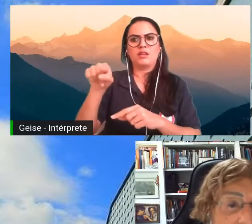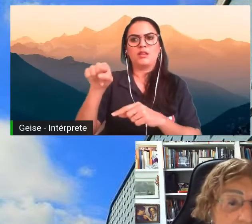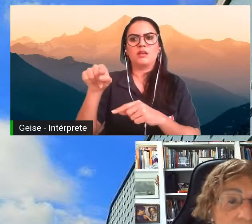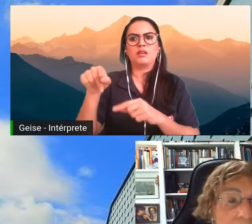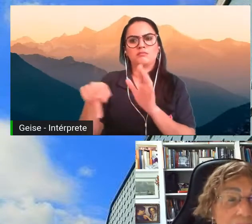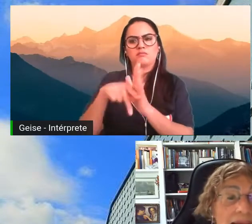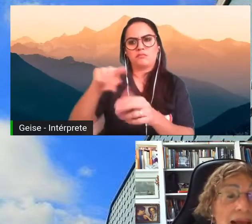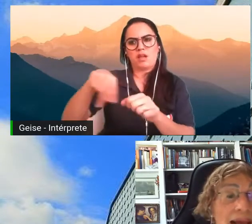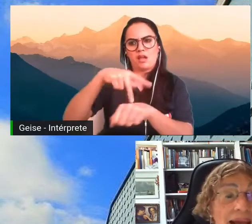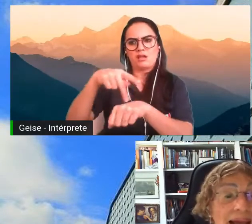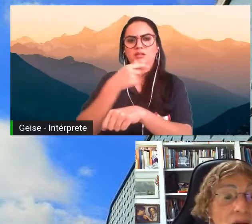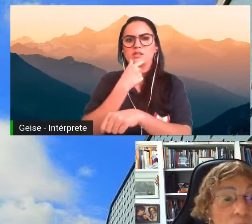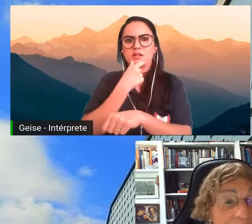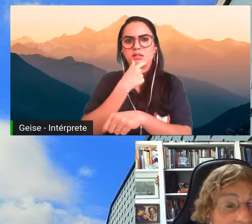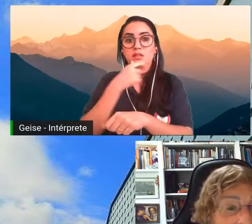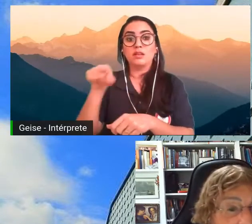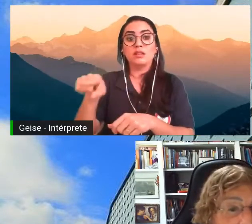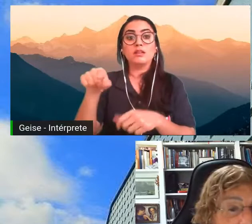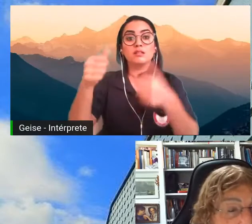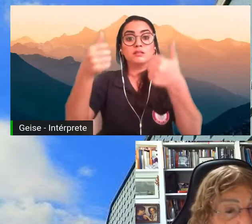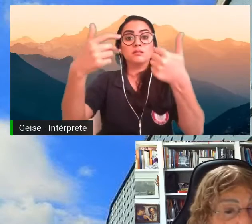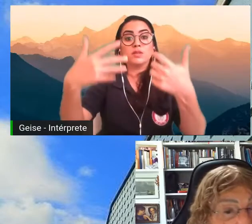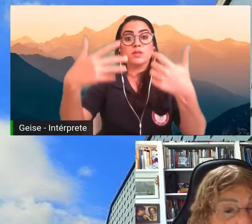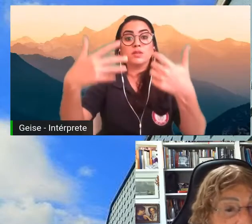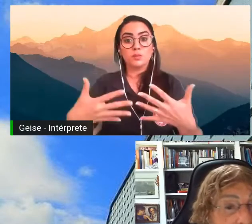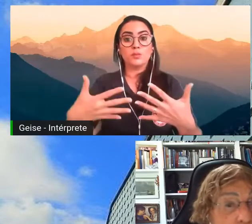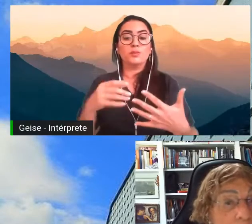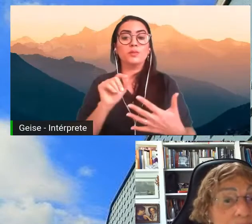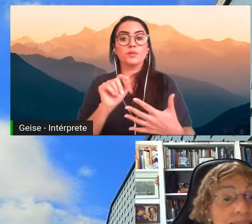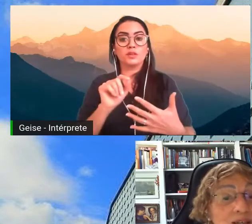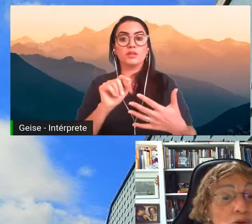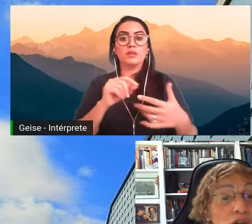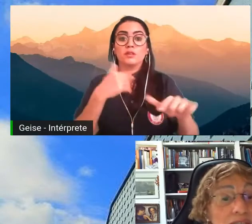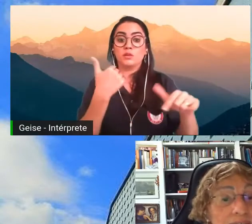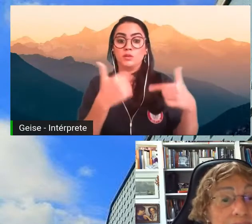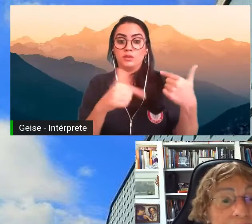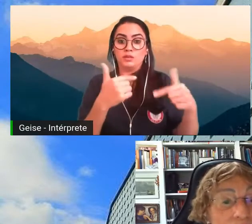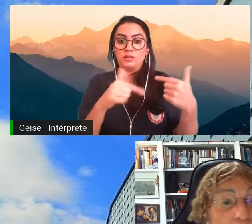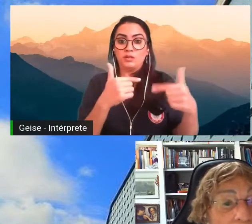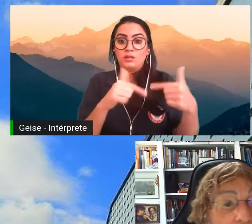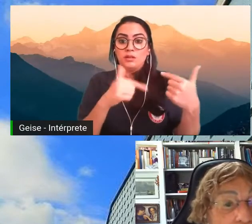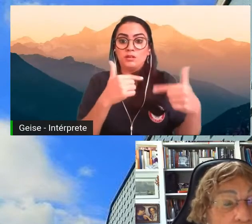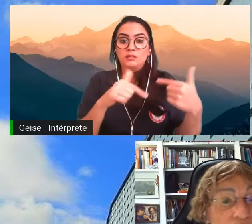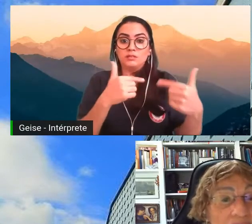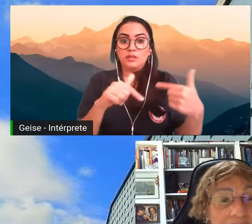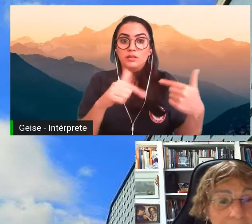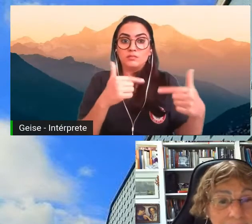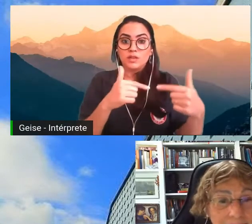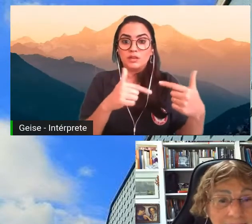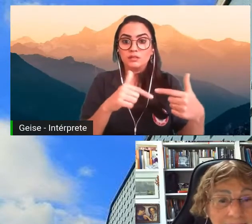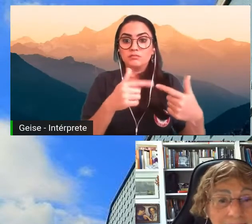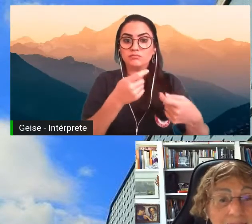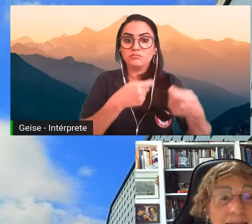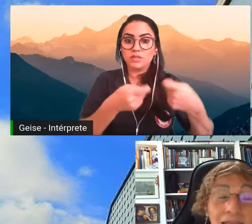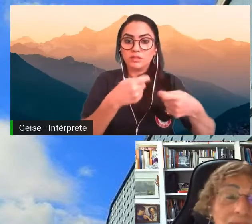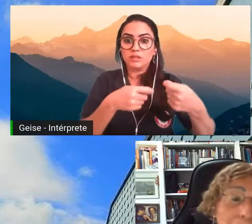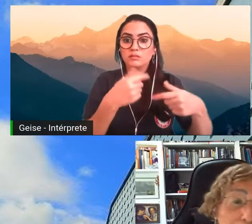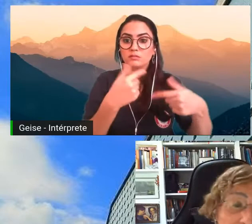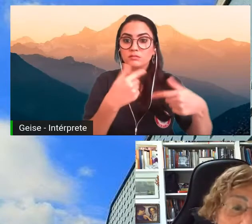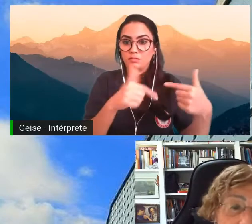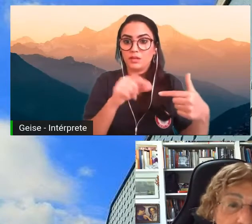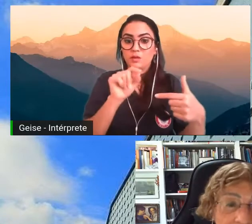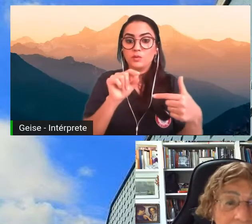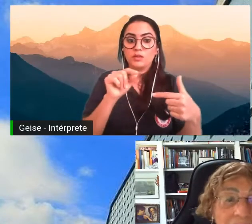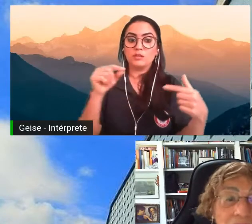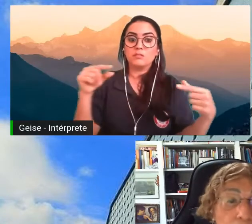do Trabalho, é o mercado de trabalho nas suas circunstâncias histórico-sociais. Não